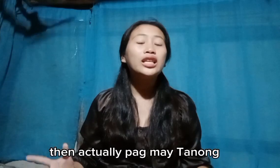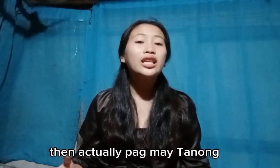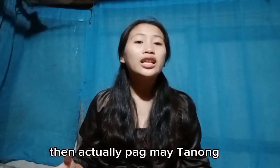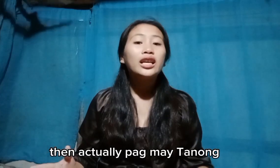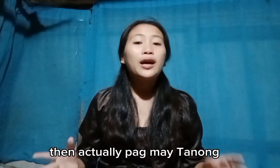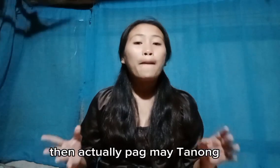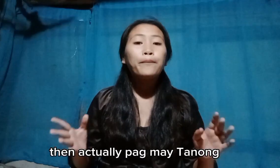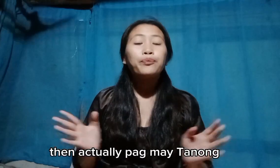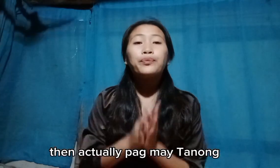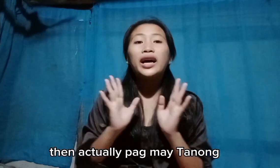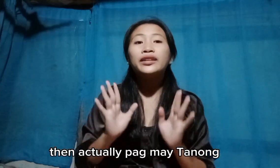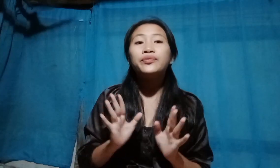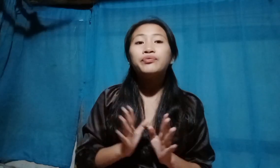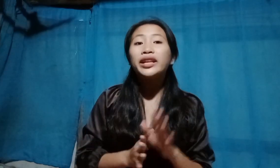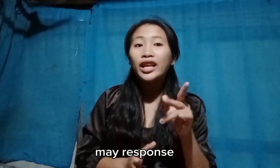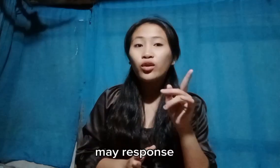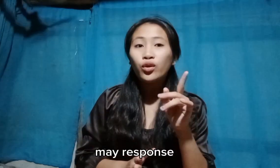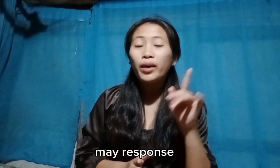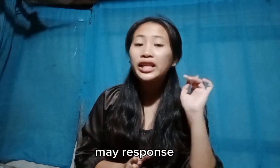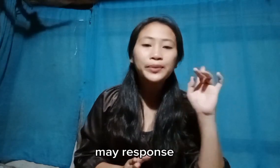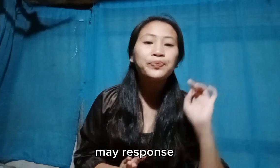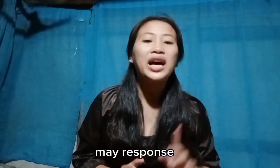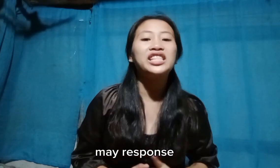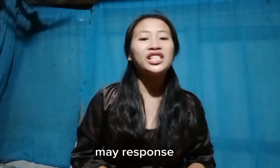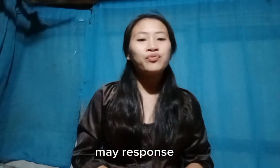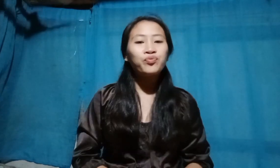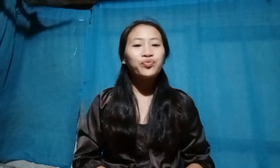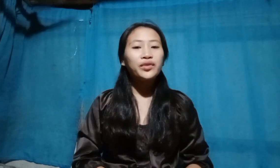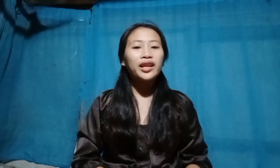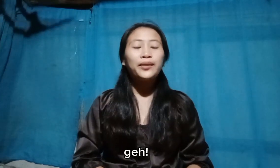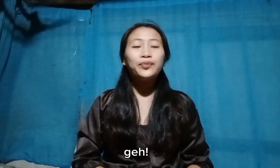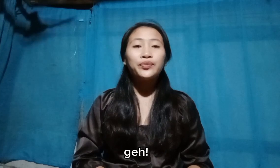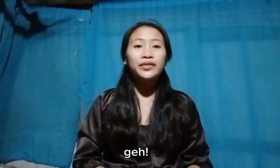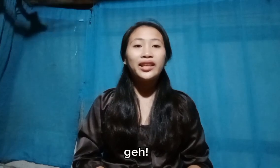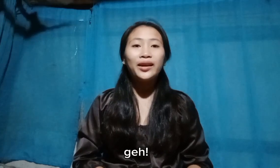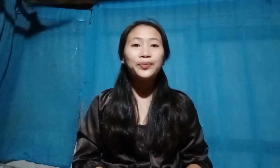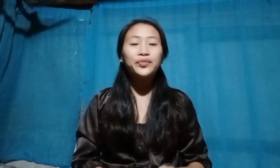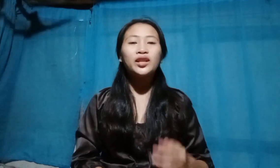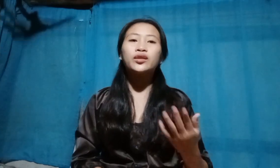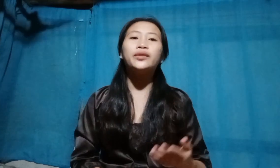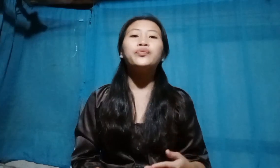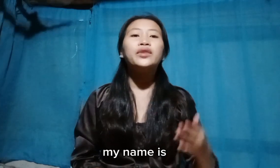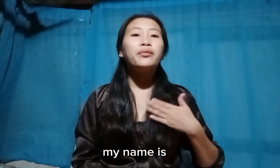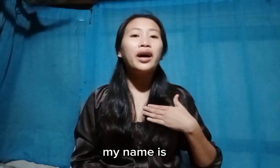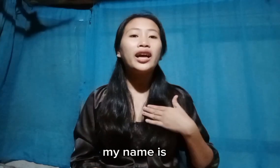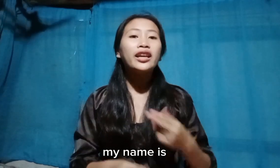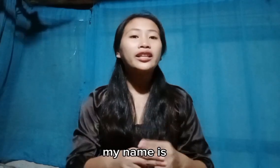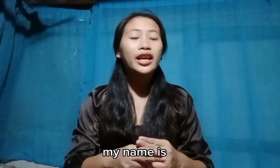actually, pag may tanong, may response. Yep. My